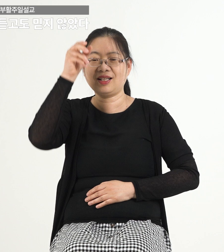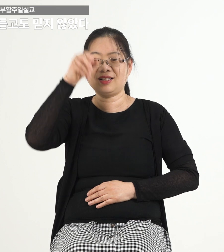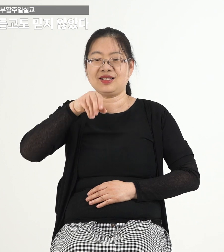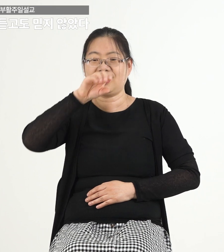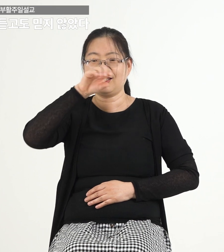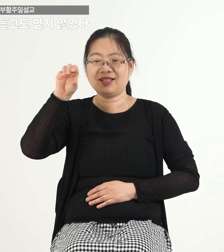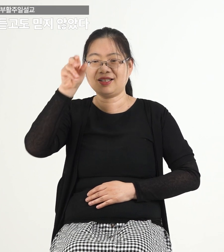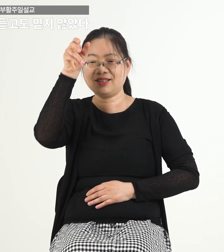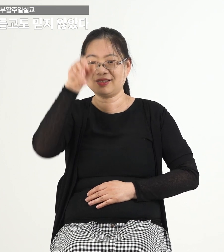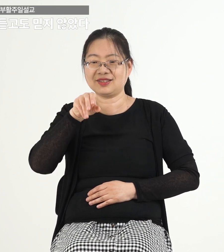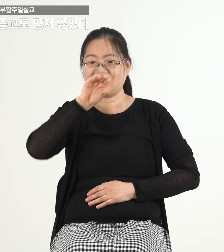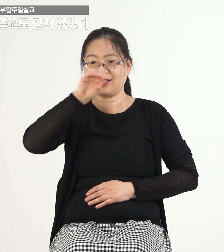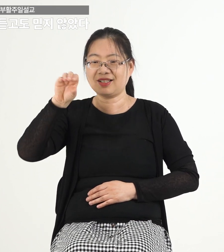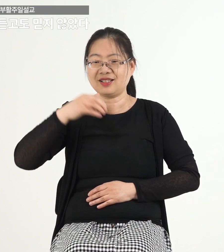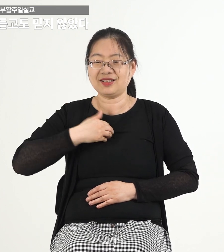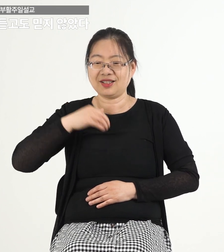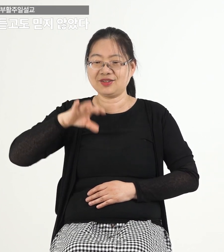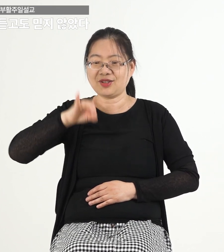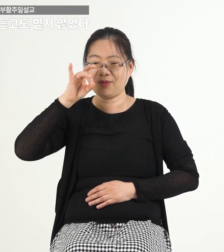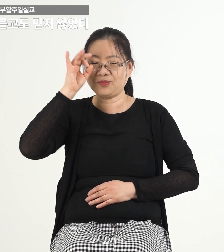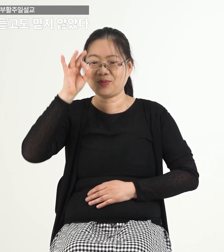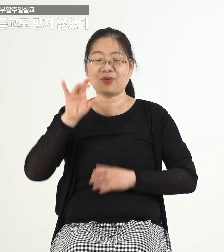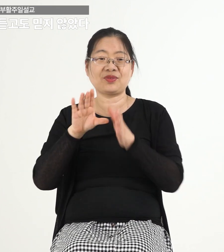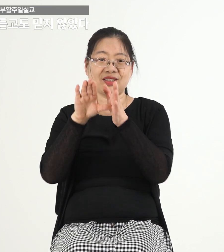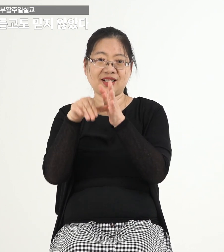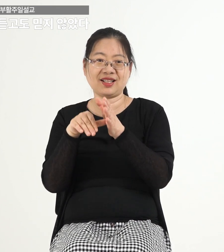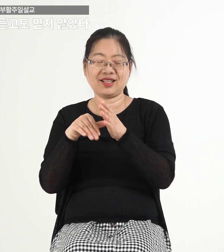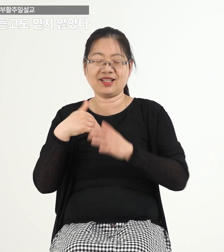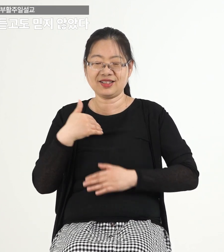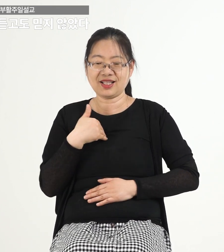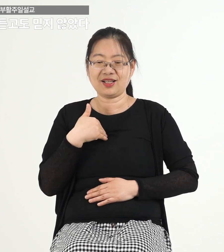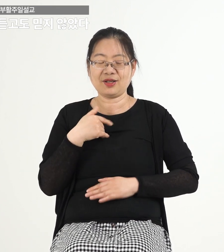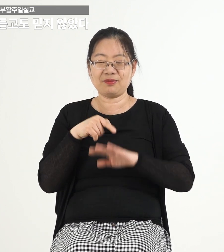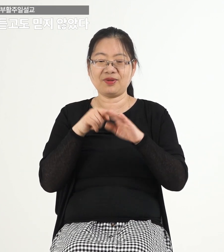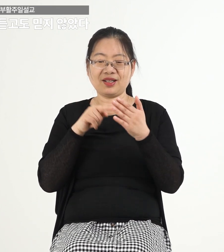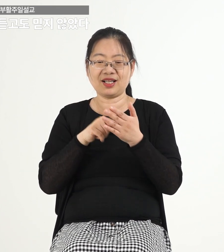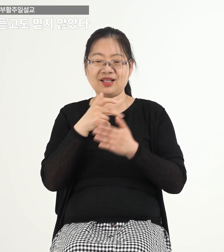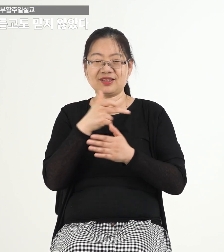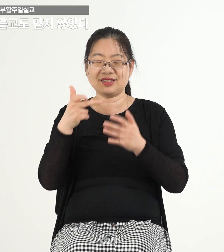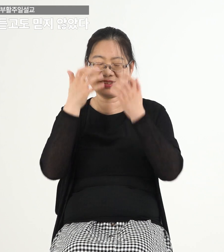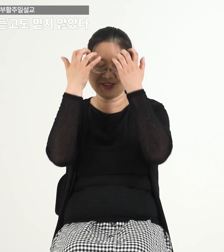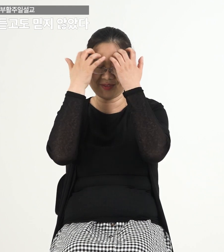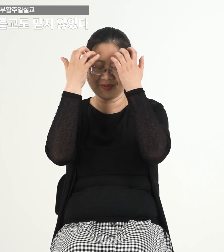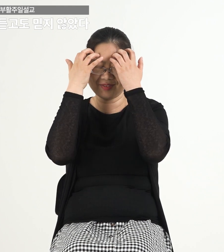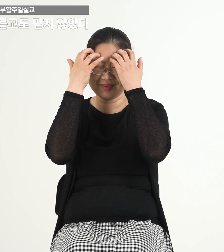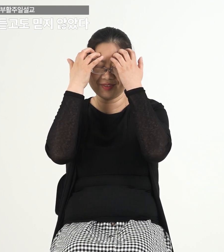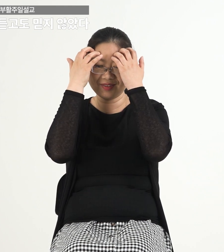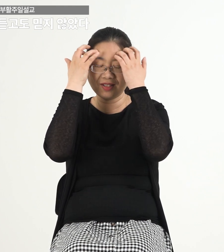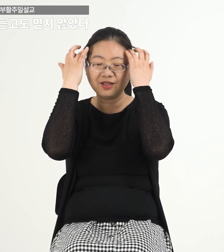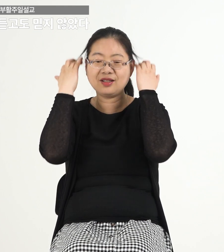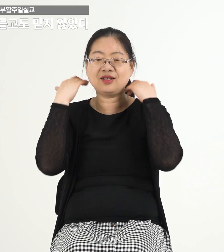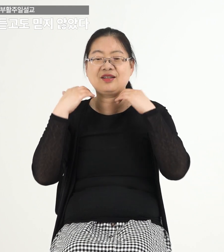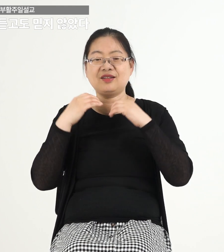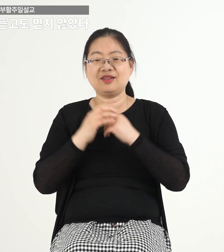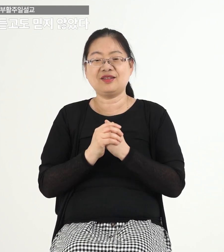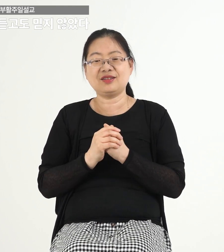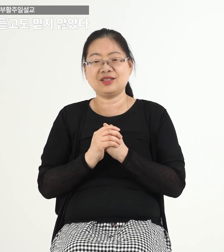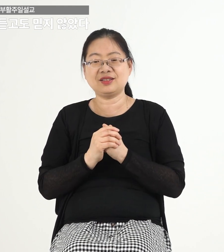십자가 내가 처음 볼 때에 나의 마음의 큰 고통 제 안에.